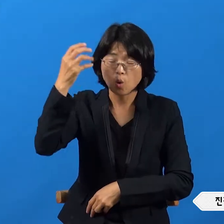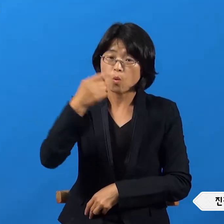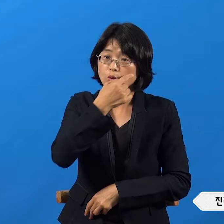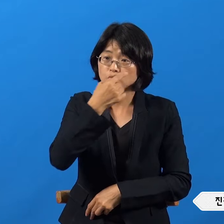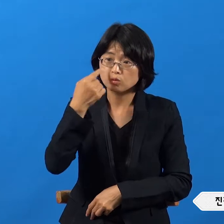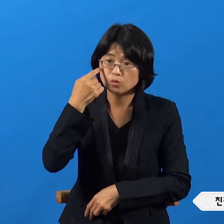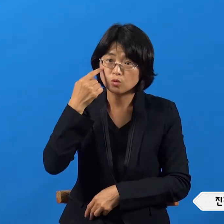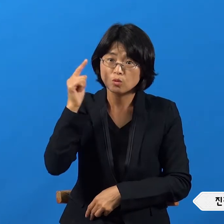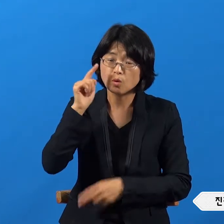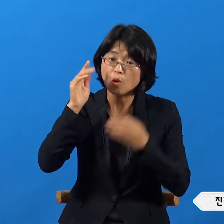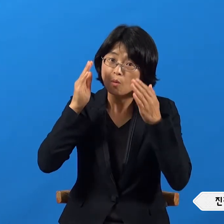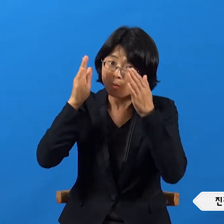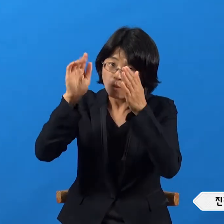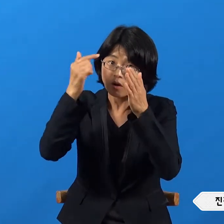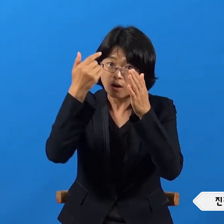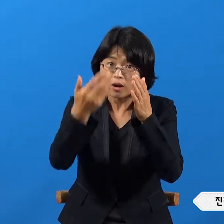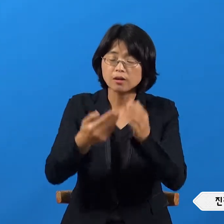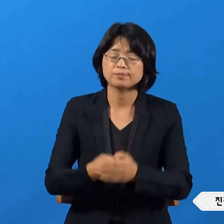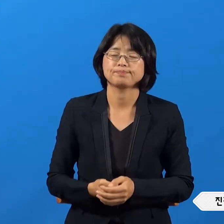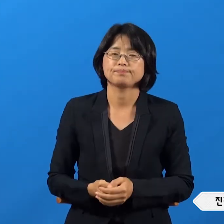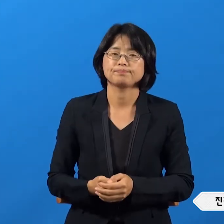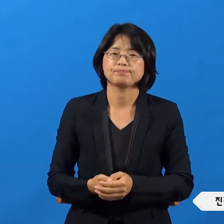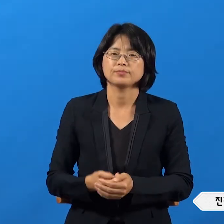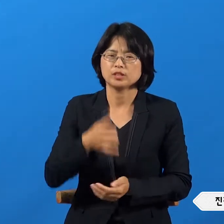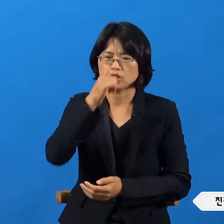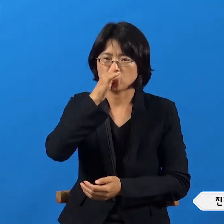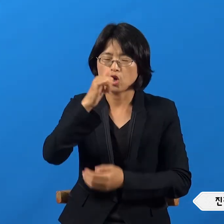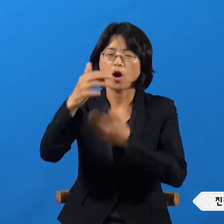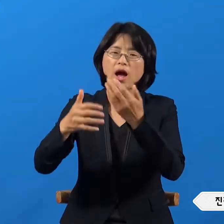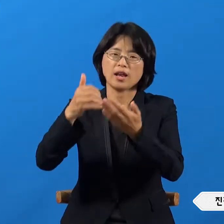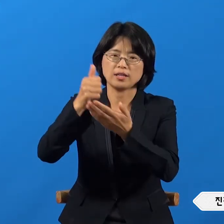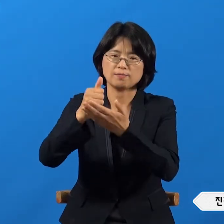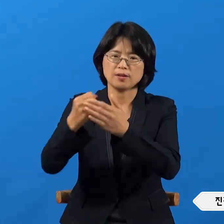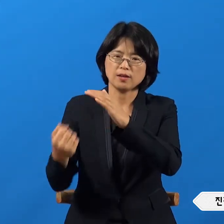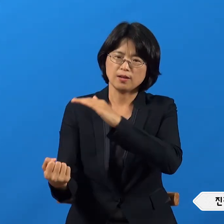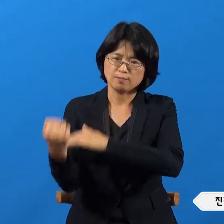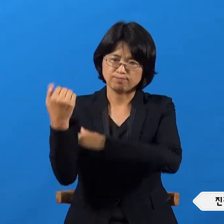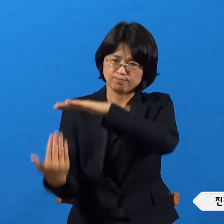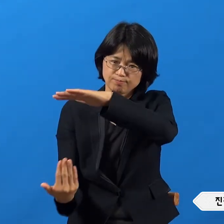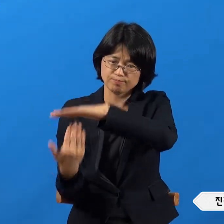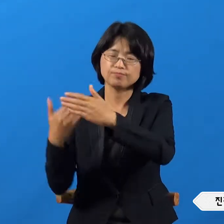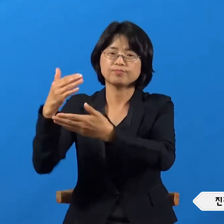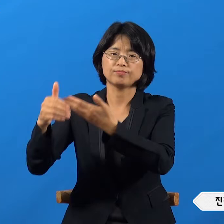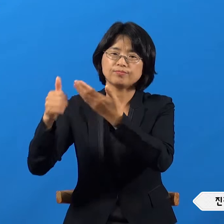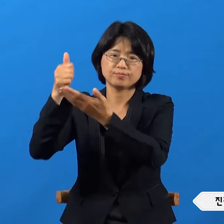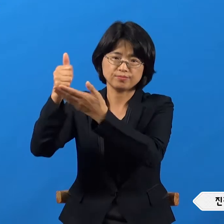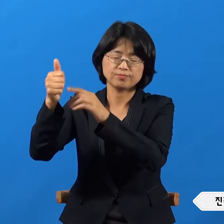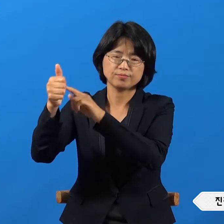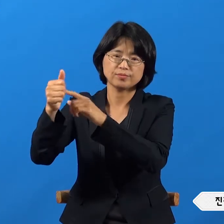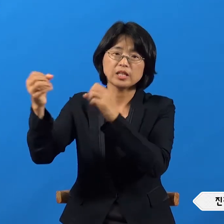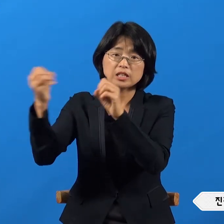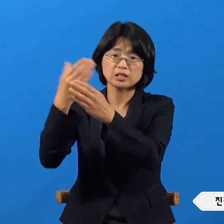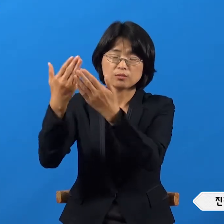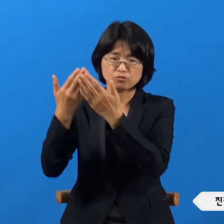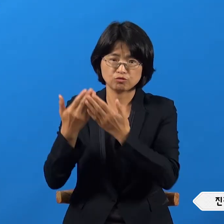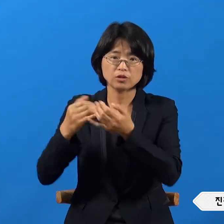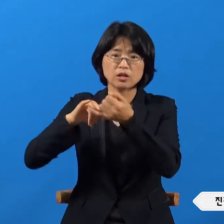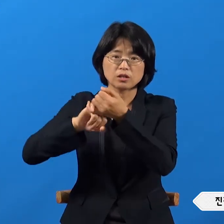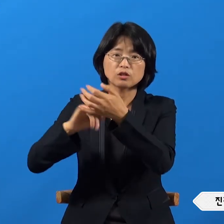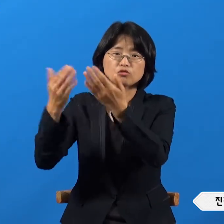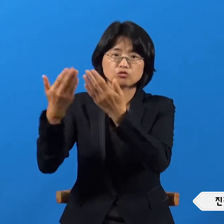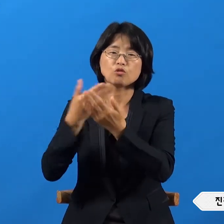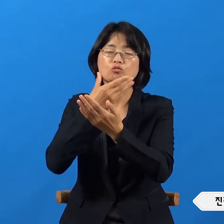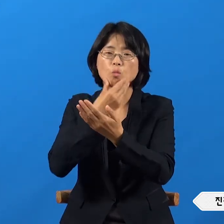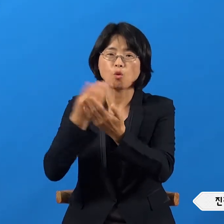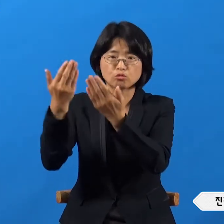하나님, 영원하신 하나님, 우리에게 응답하시고 약속하시고 축복하시고 채우시는